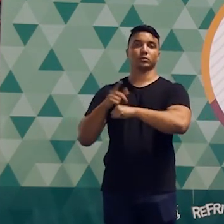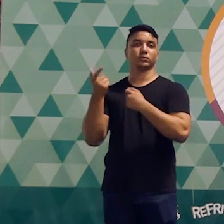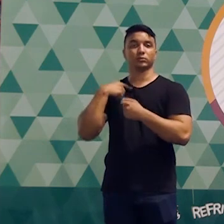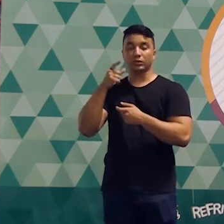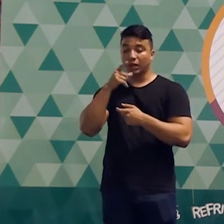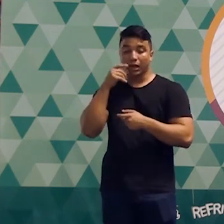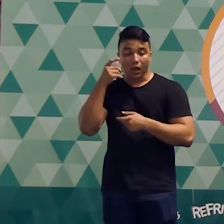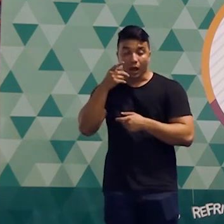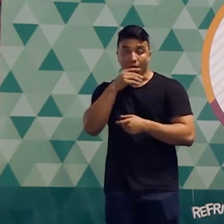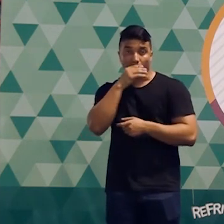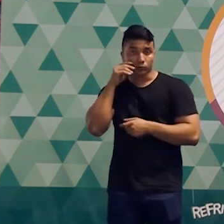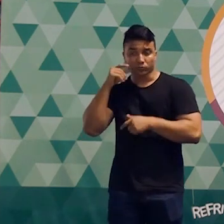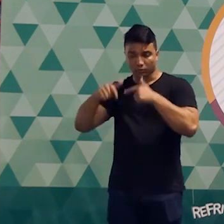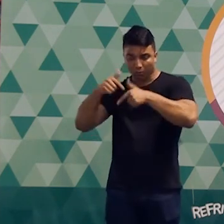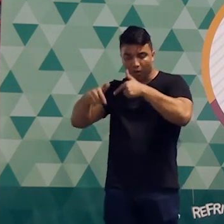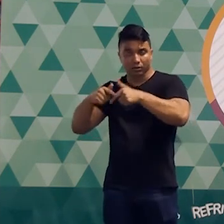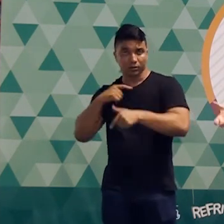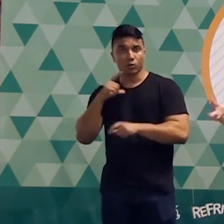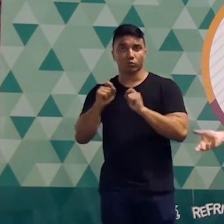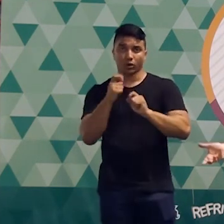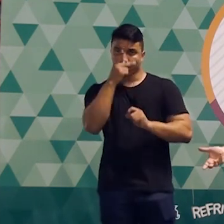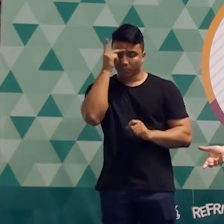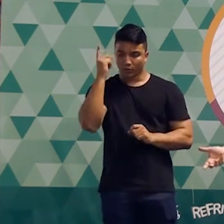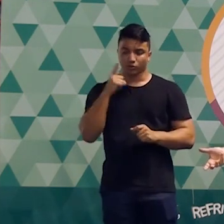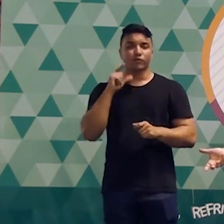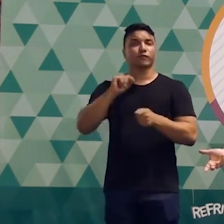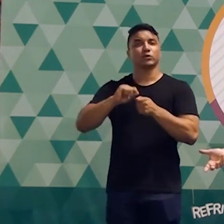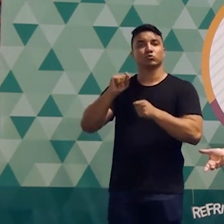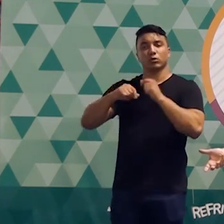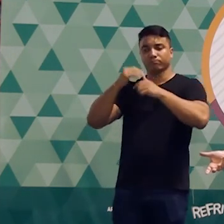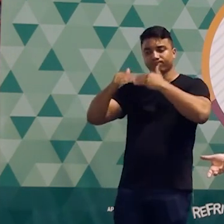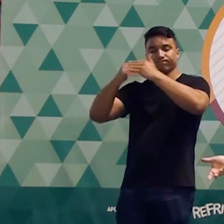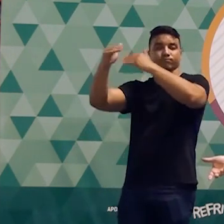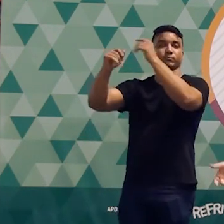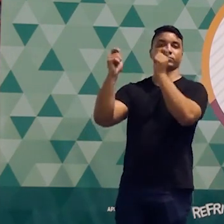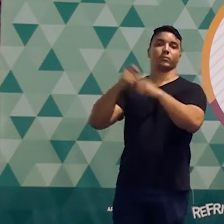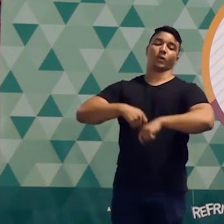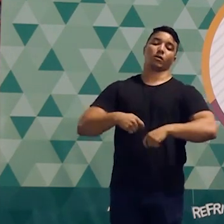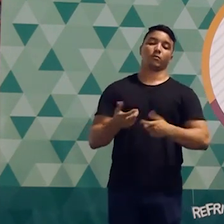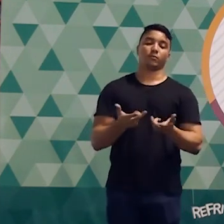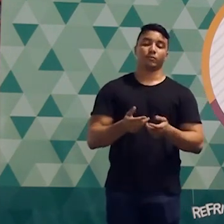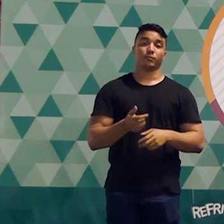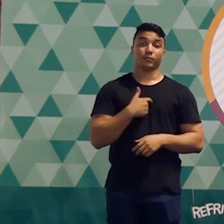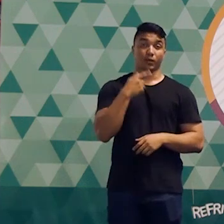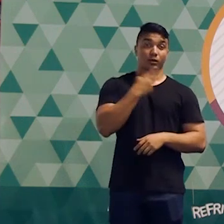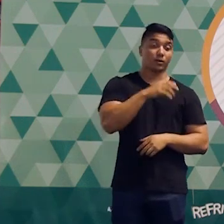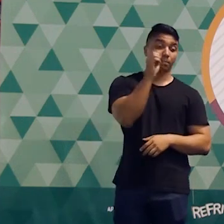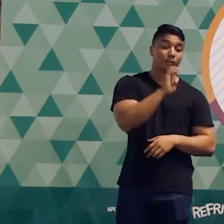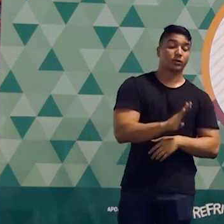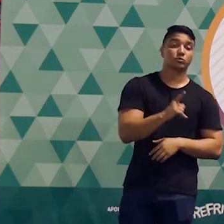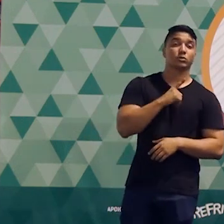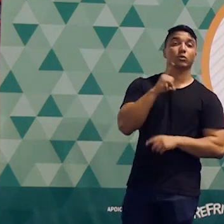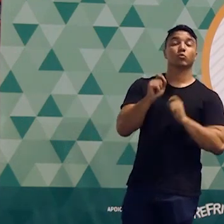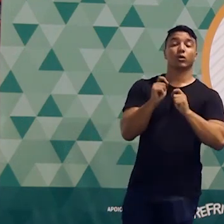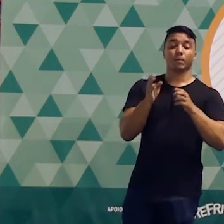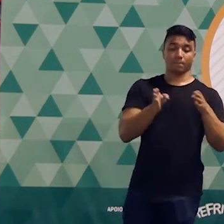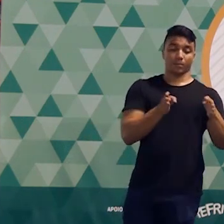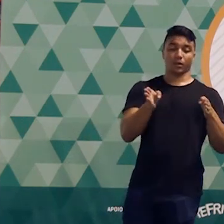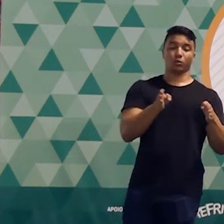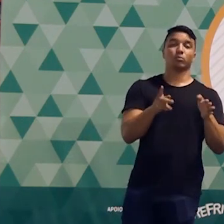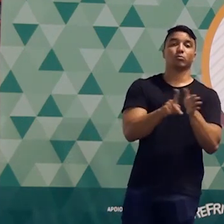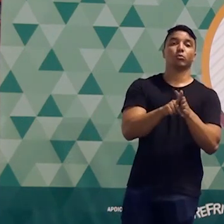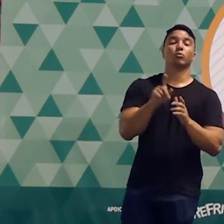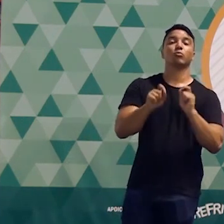adulto para trabalhar é um país que tem gente para fazer o país enriquecer. Entendeu? O Brasil está vivendo agora